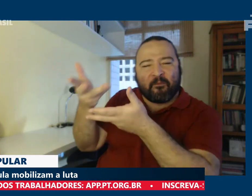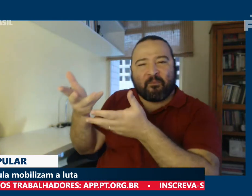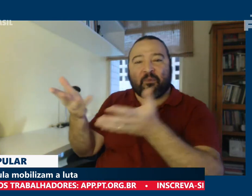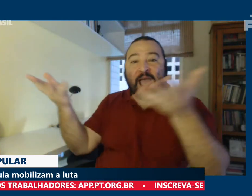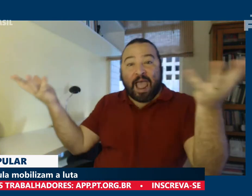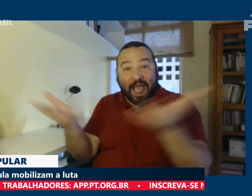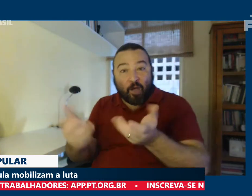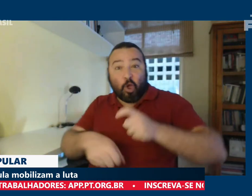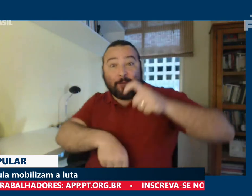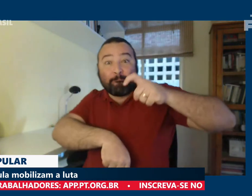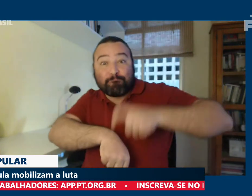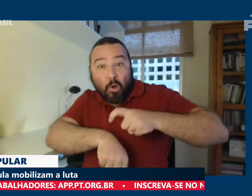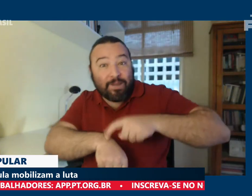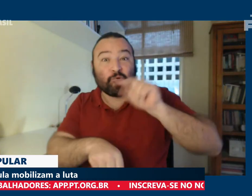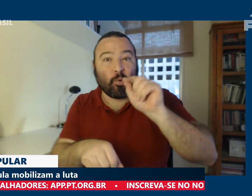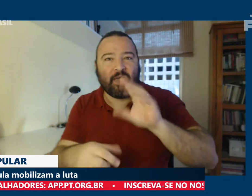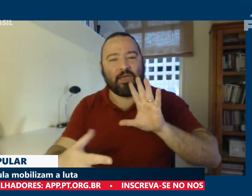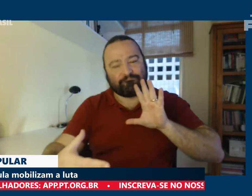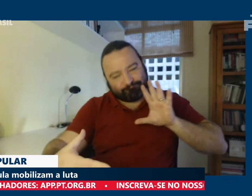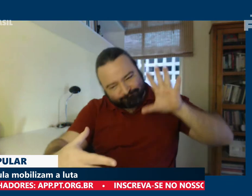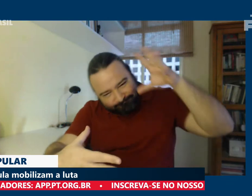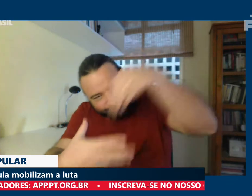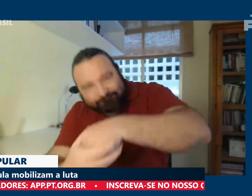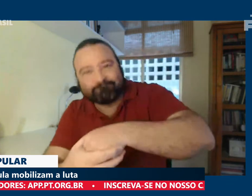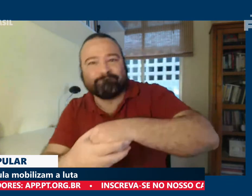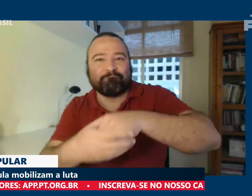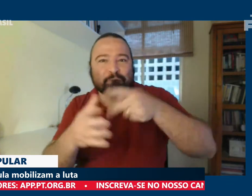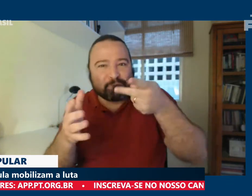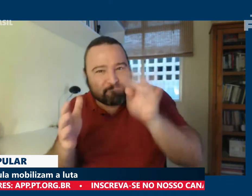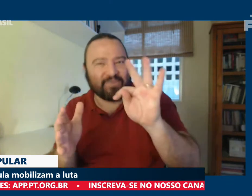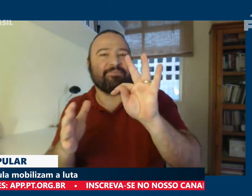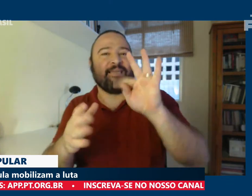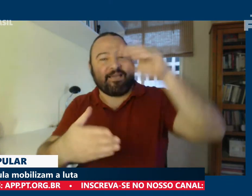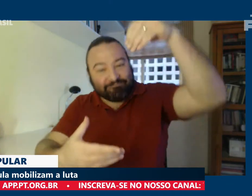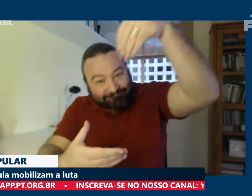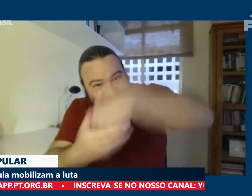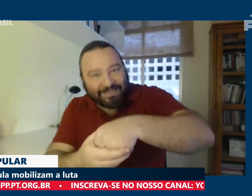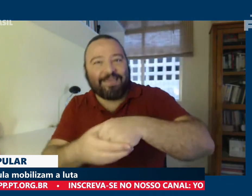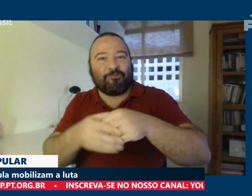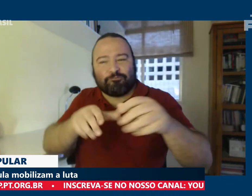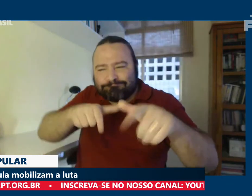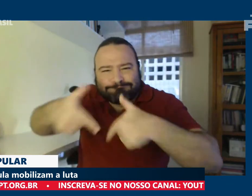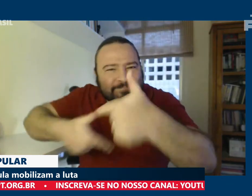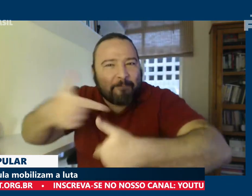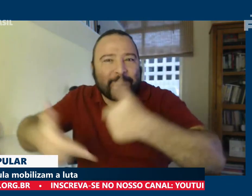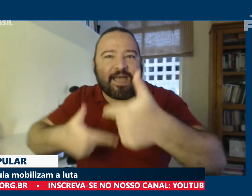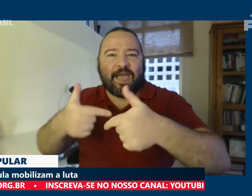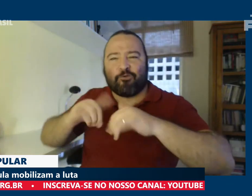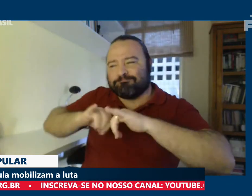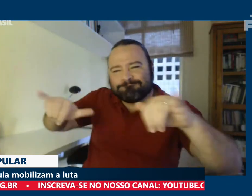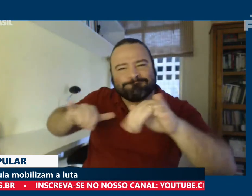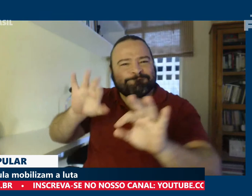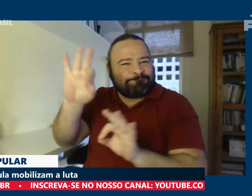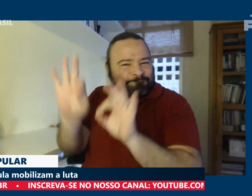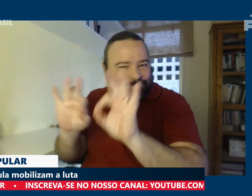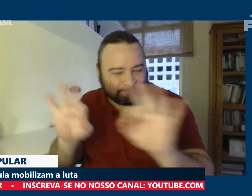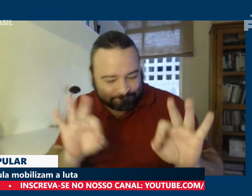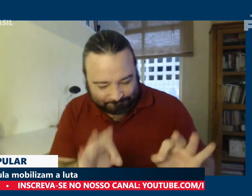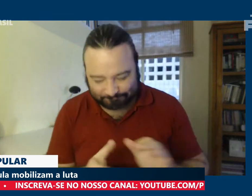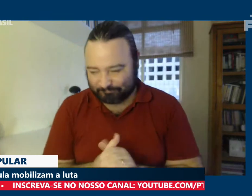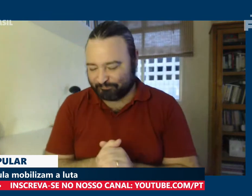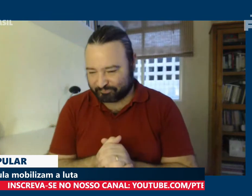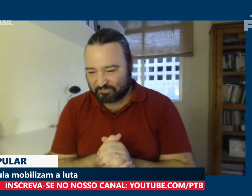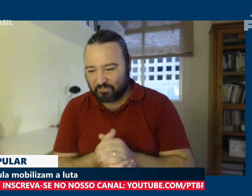com alguns deputados. E hoje nós queremos o quê? Estar dentro da política por meio do Partido